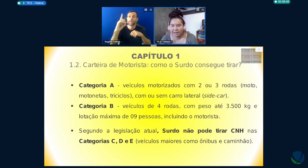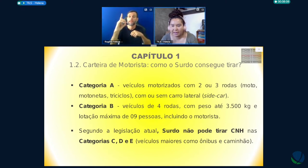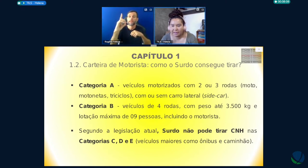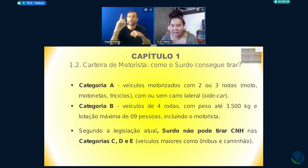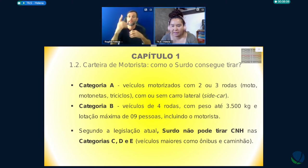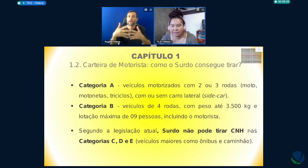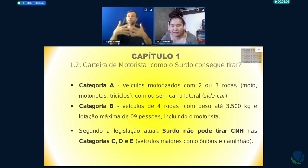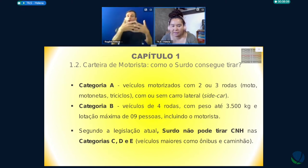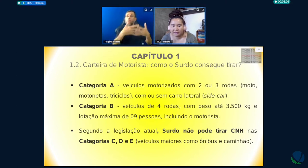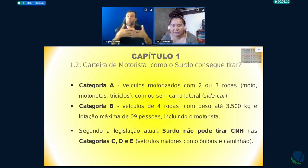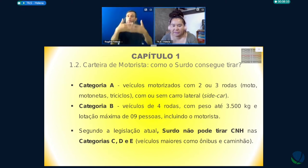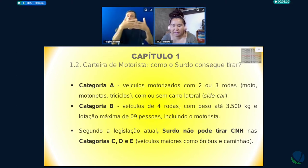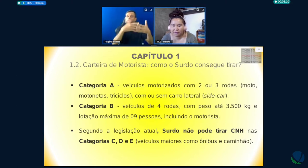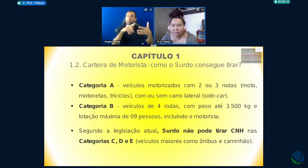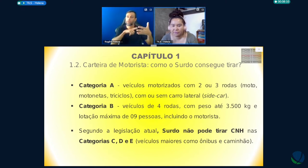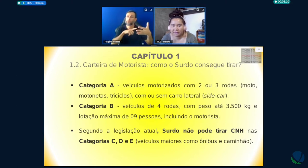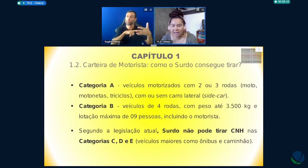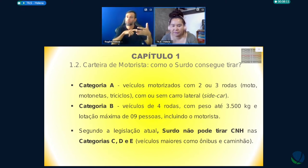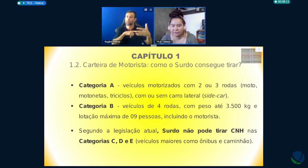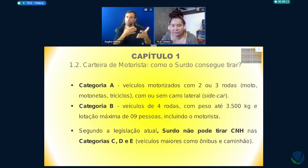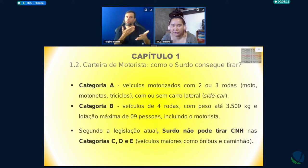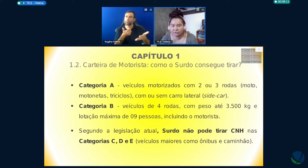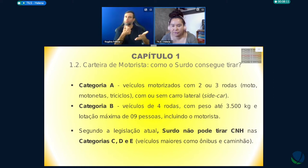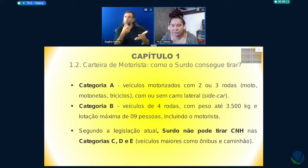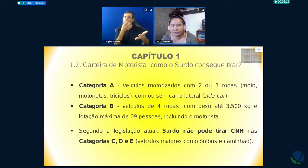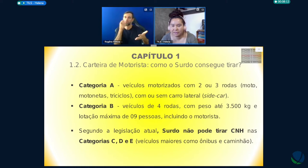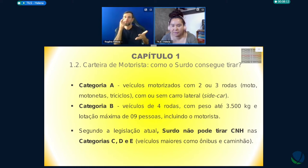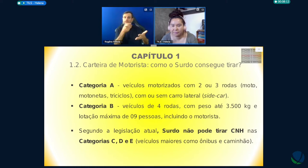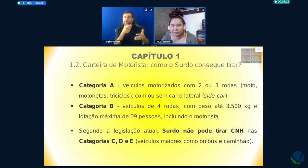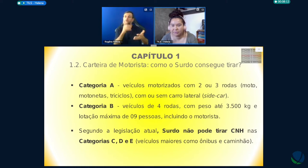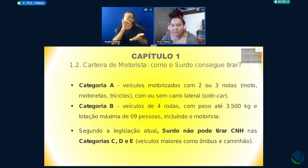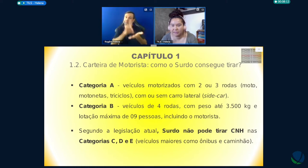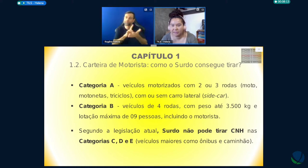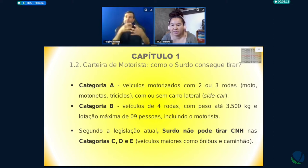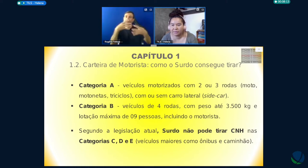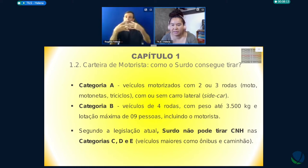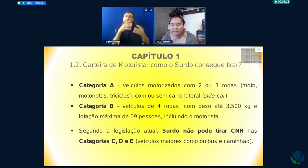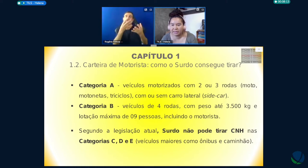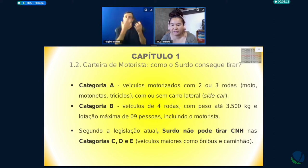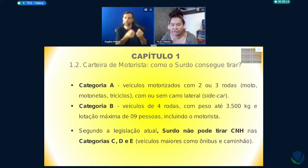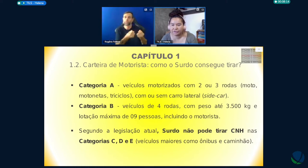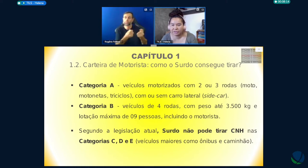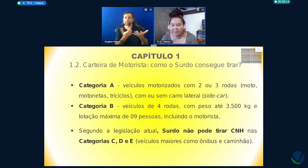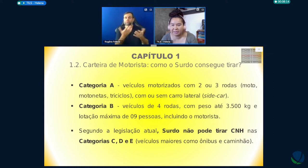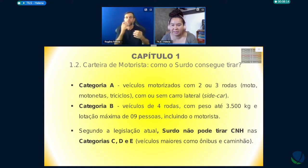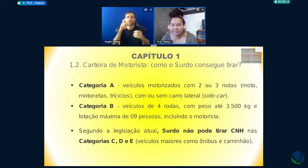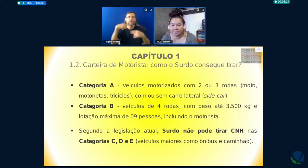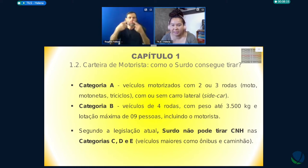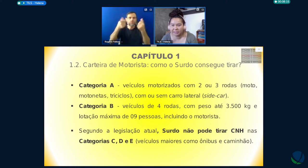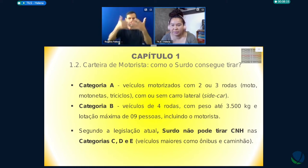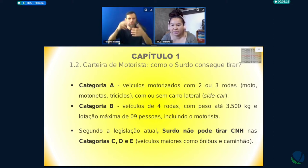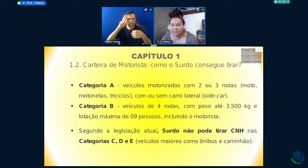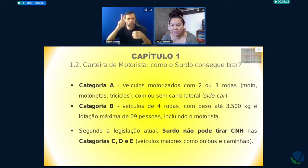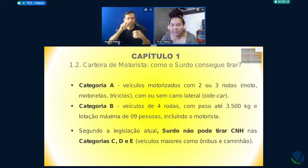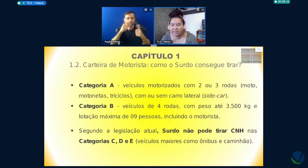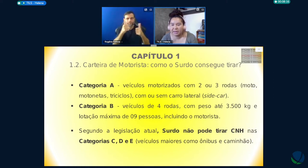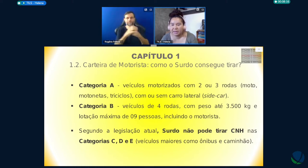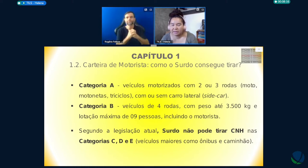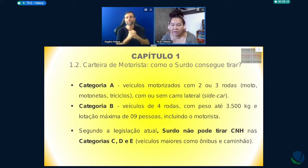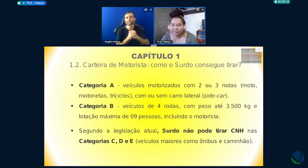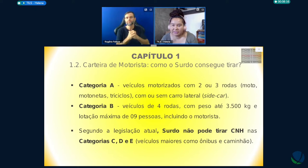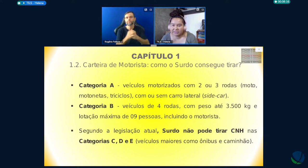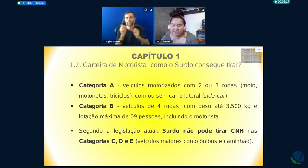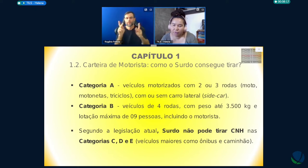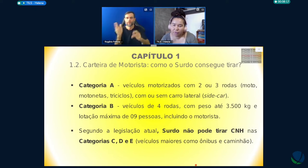E aí, existem alguns casos de surdos que teriam interesse de tirar a habilitação para a categoria D,